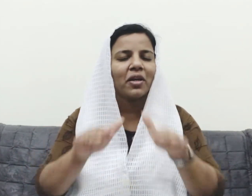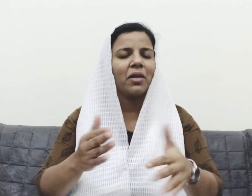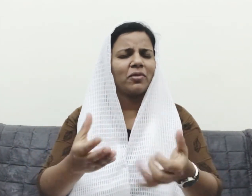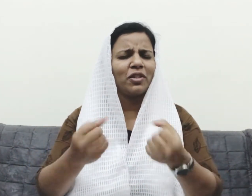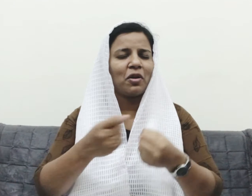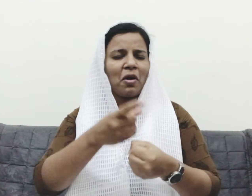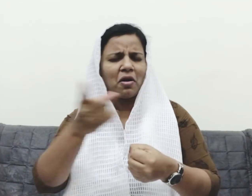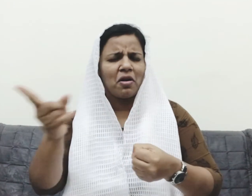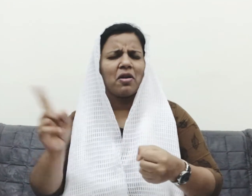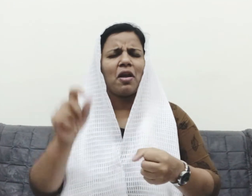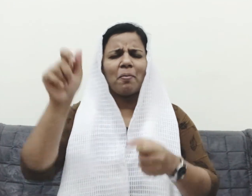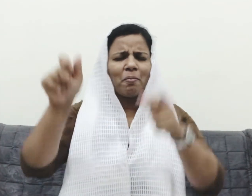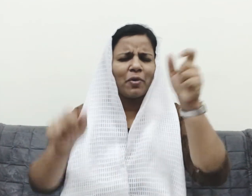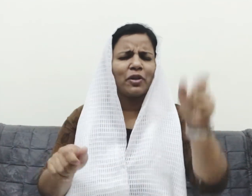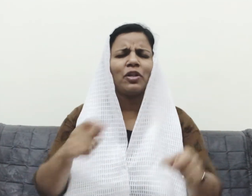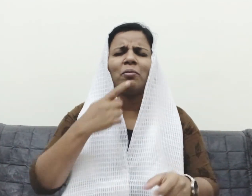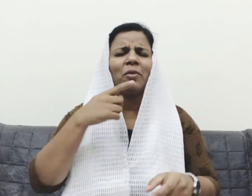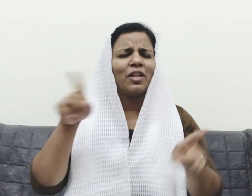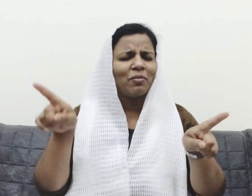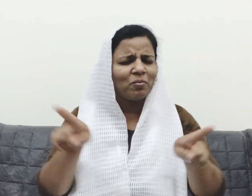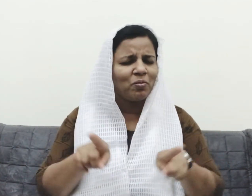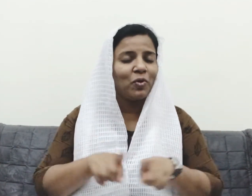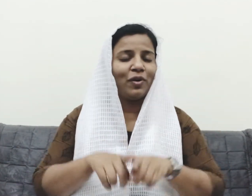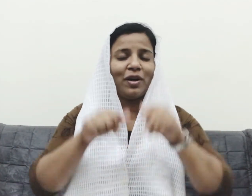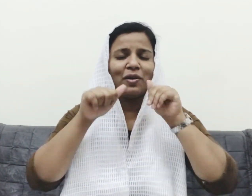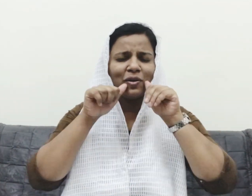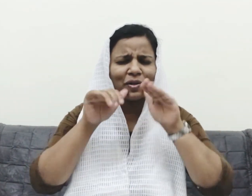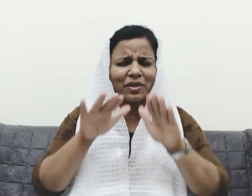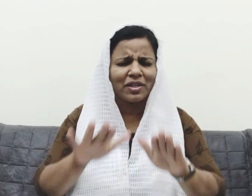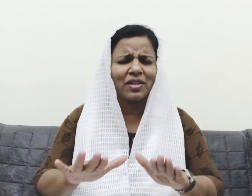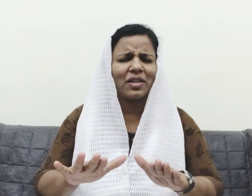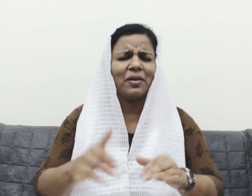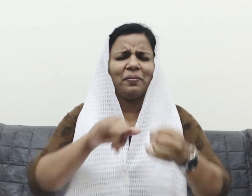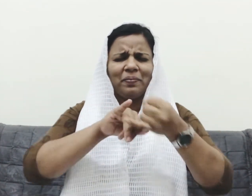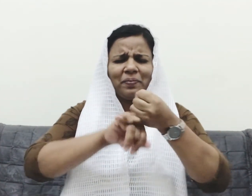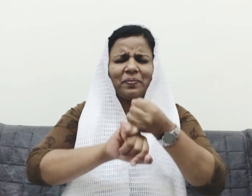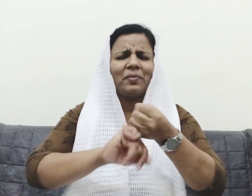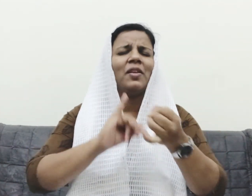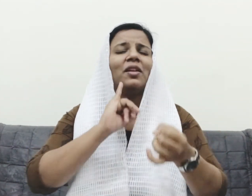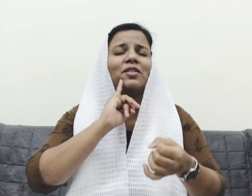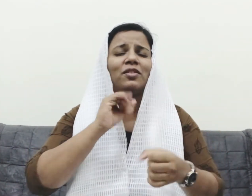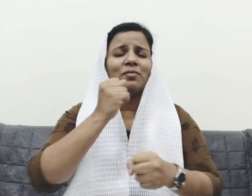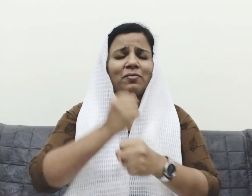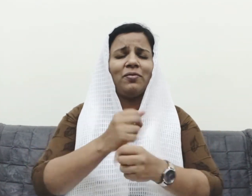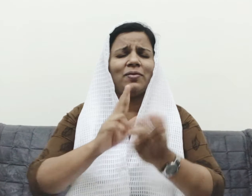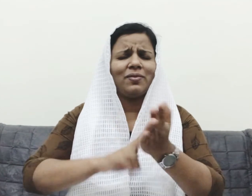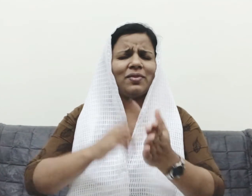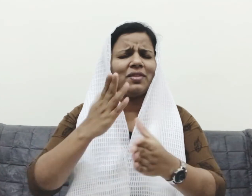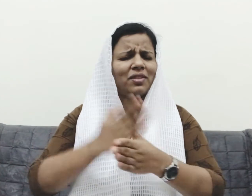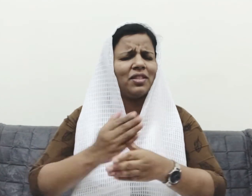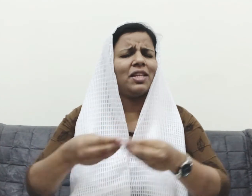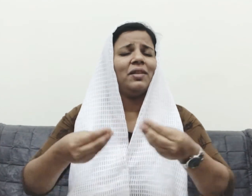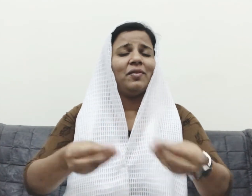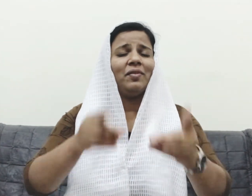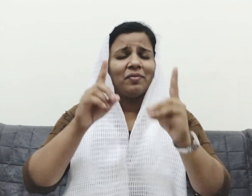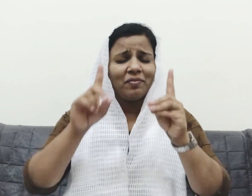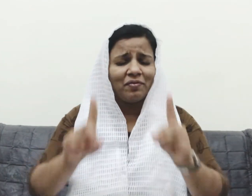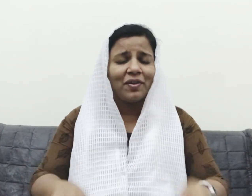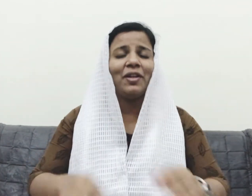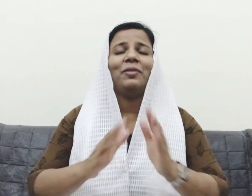ജാതികളും പറയത്തക്ക വിധത്തിൽ കഥാവിൻ്റെ അനുഗ്രഹത്തിൻ്റെ ആ അടയാളം ഓരോ വ്യക്തികളുടെ മേലും യേശു ക്രിസ്തുവിൻ്റെ നാമത്തിൽ ഉണ്ടാകട്ടെ എന്ന്